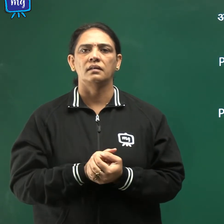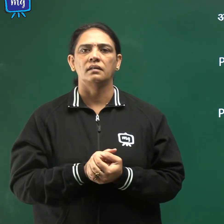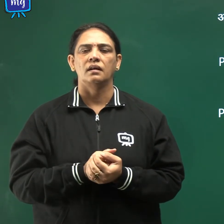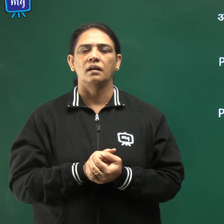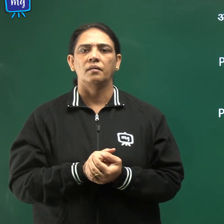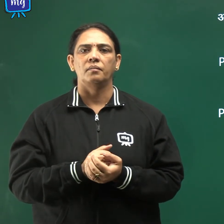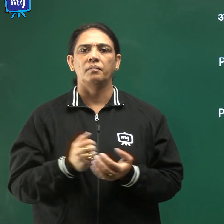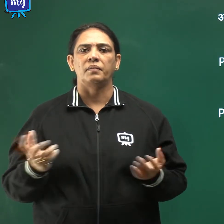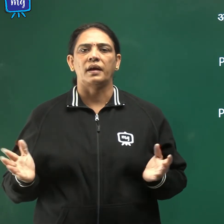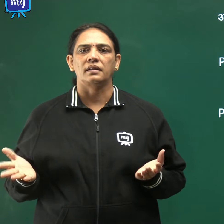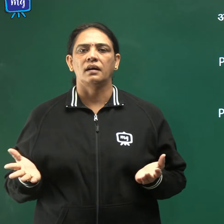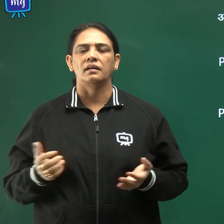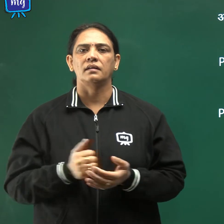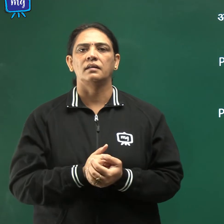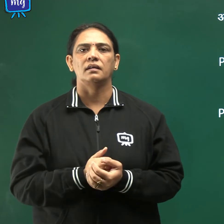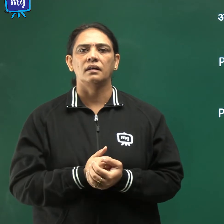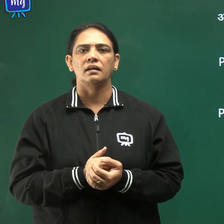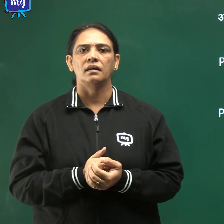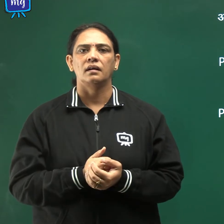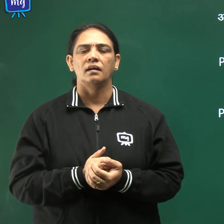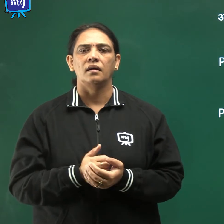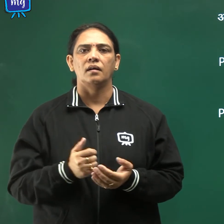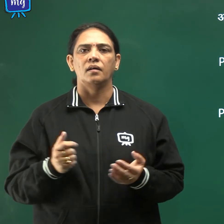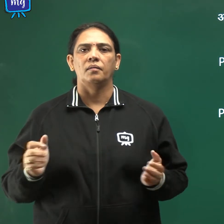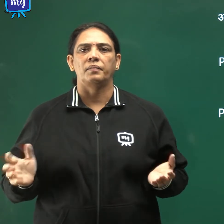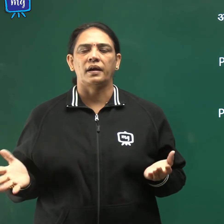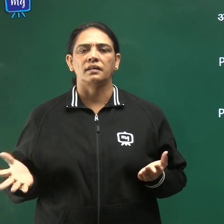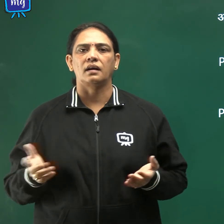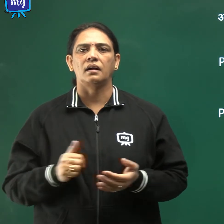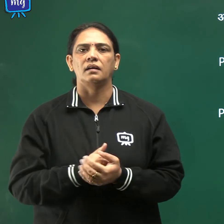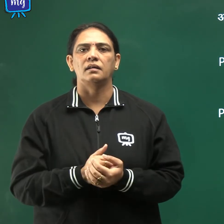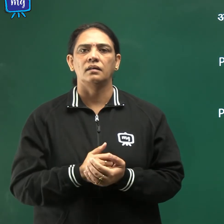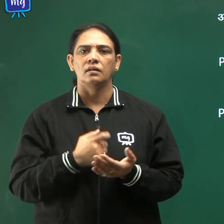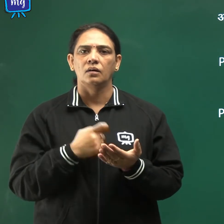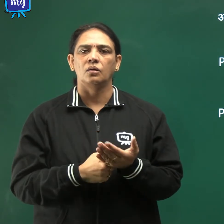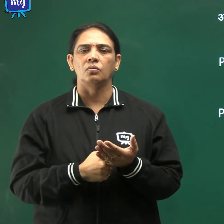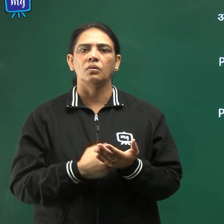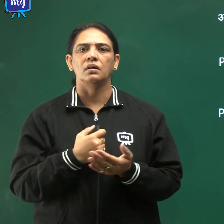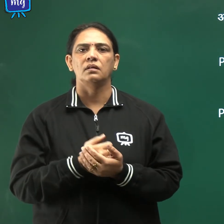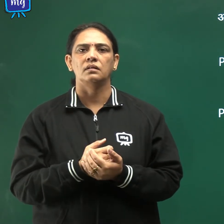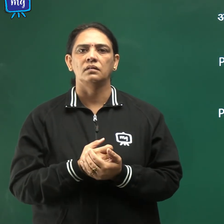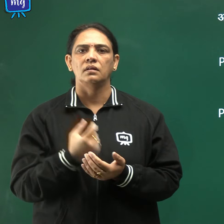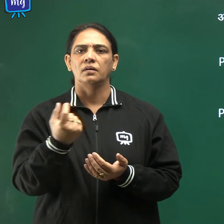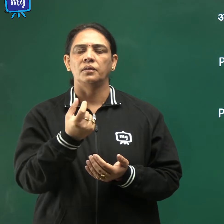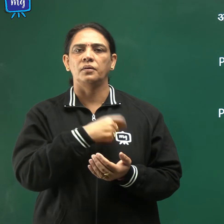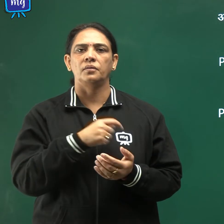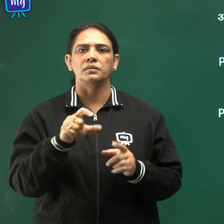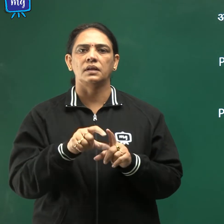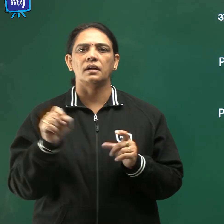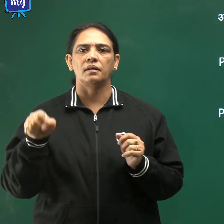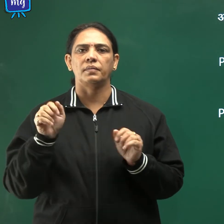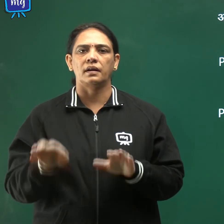प्रायिकता के सामने रायता का इस क्षेत्र यूज करने